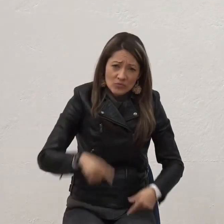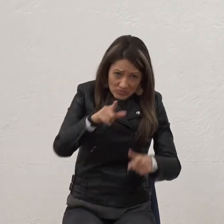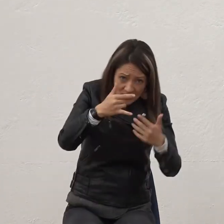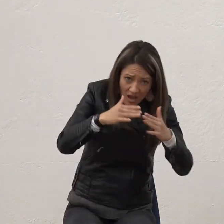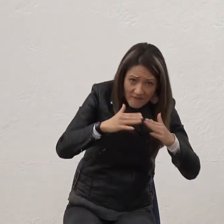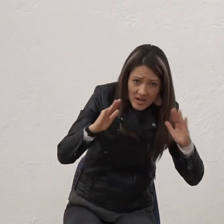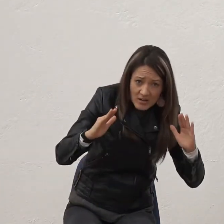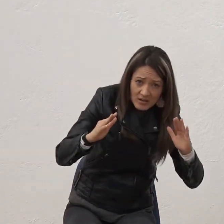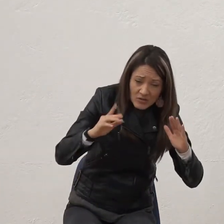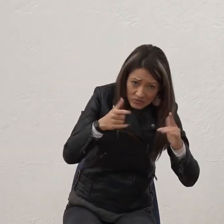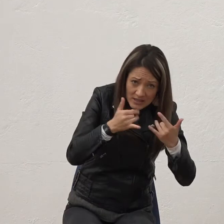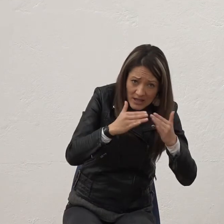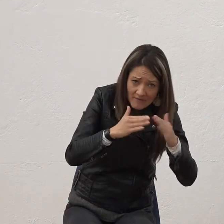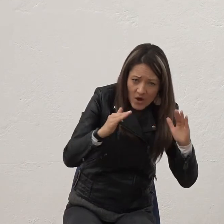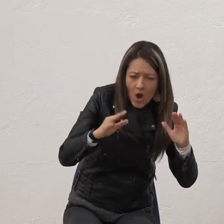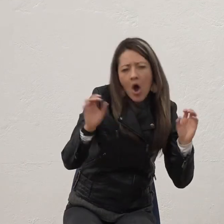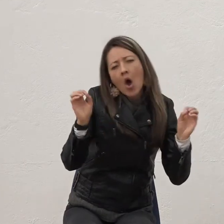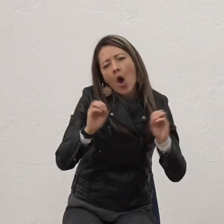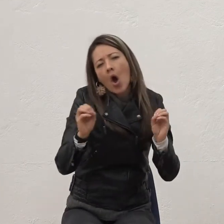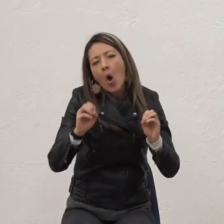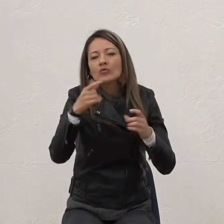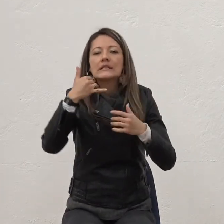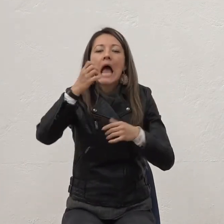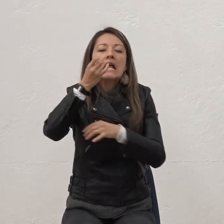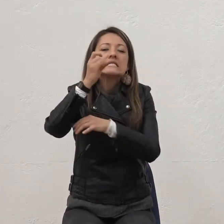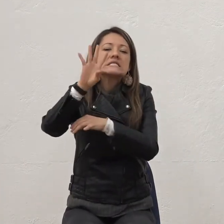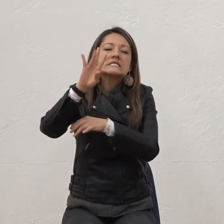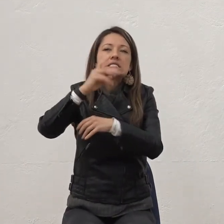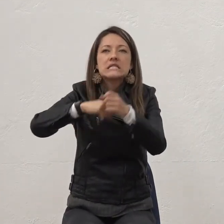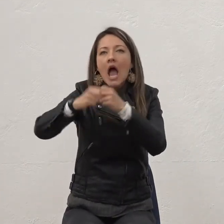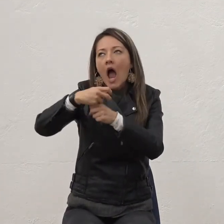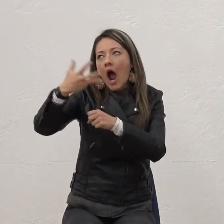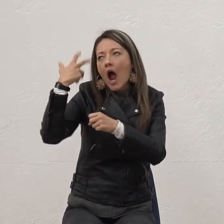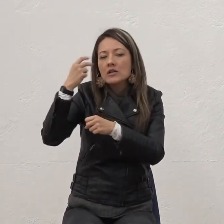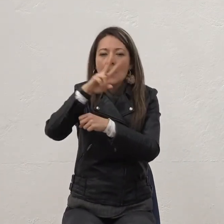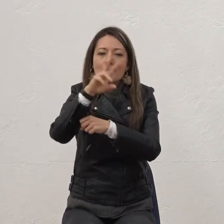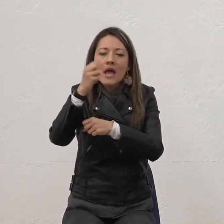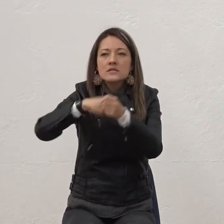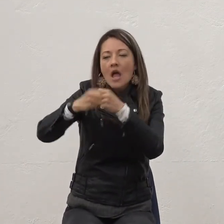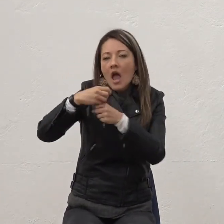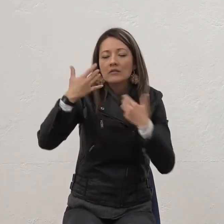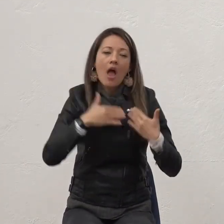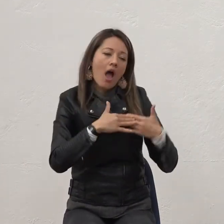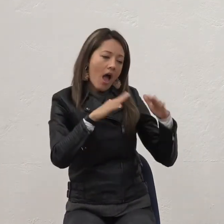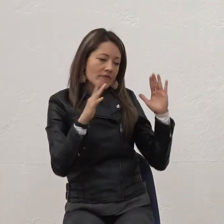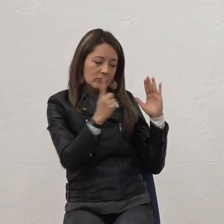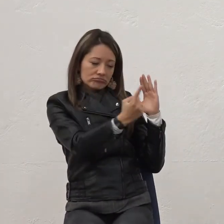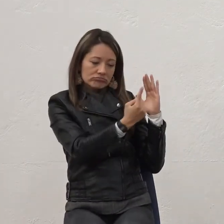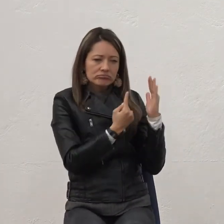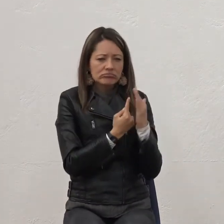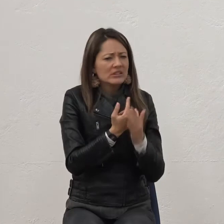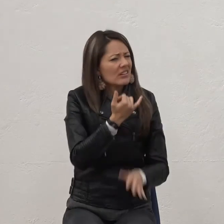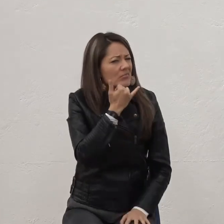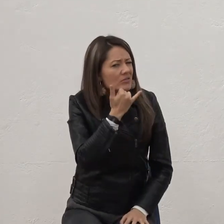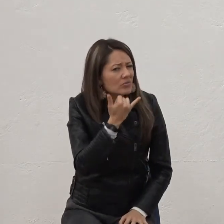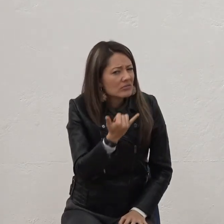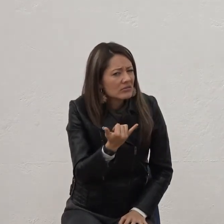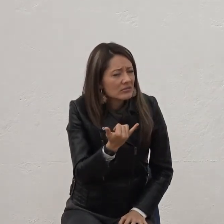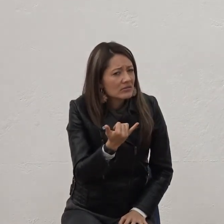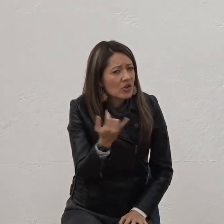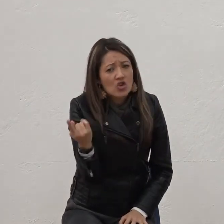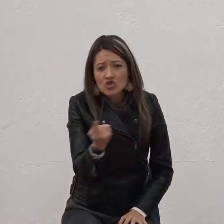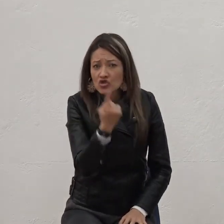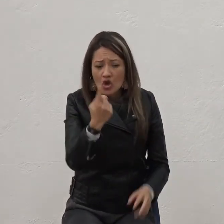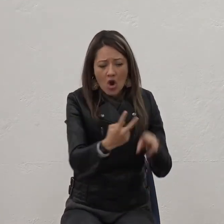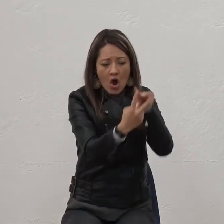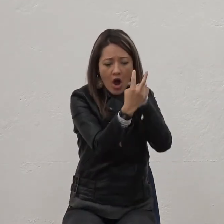la puerta? ¿Será que usted la abrió hace 15, 20, 30 años? ¿Qué pasó? ¿Solo se